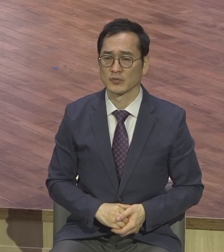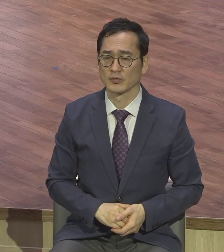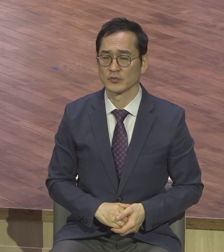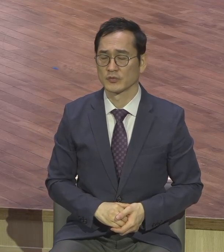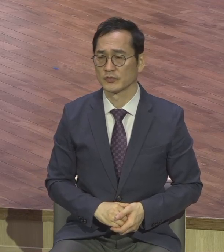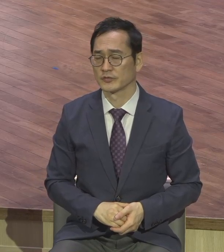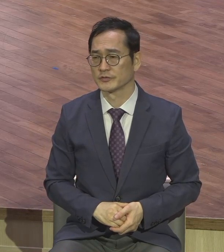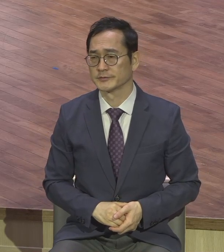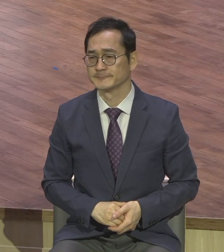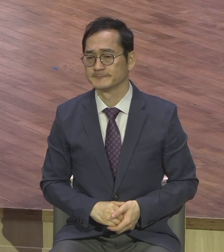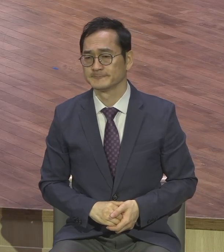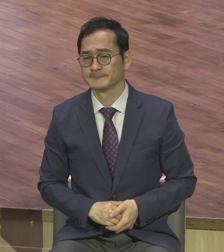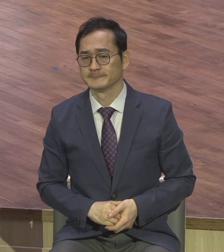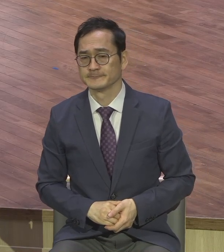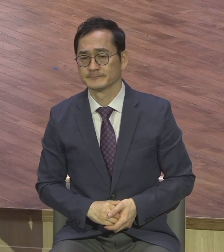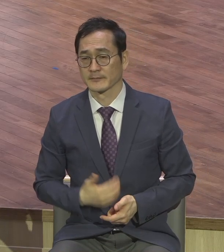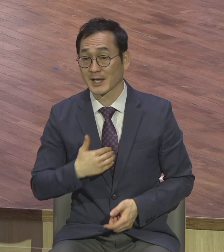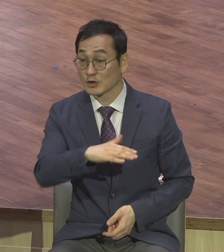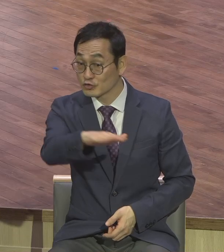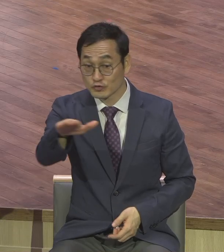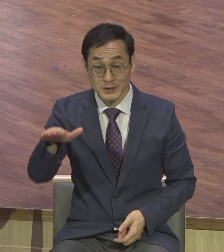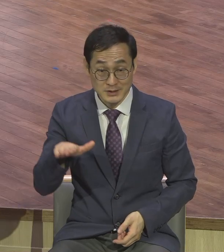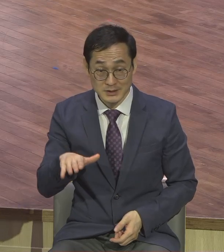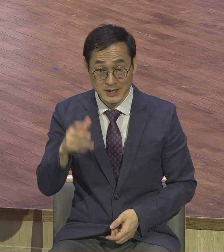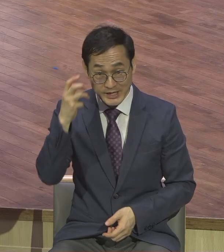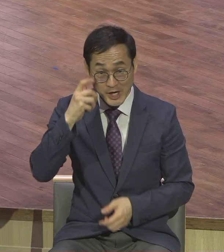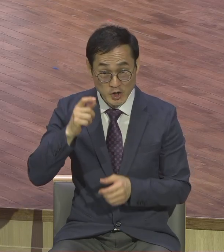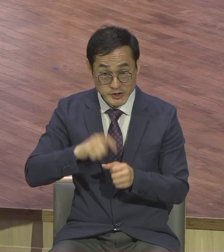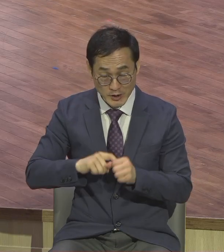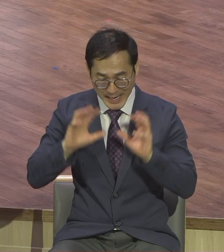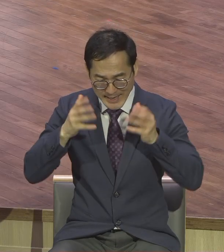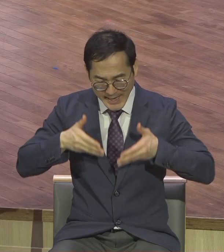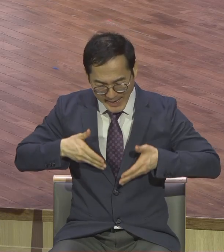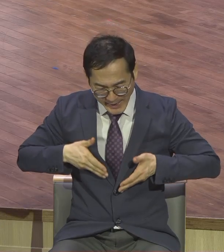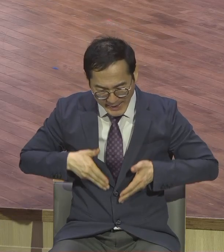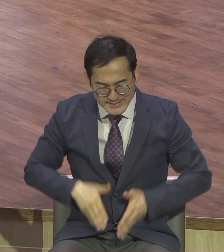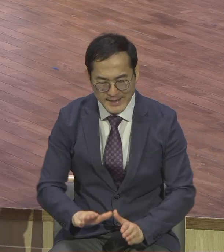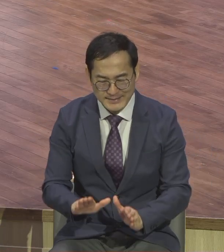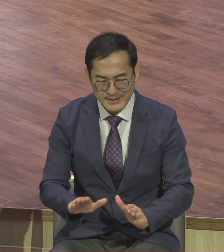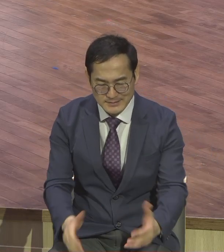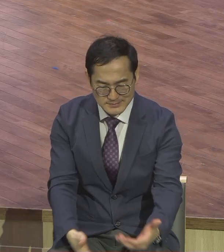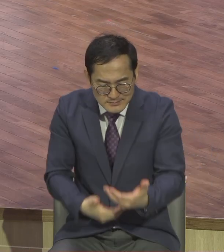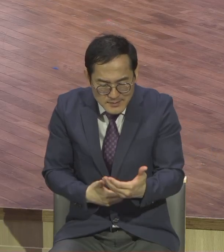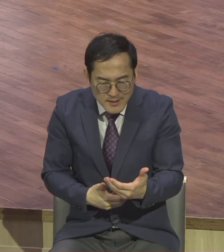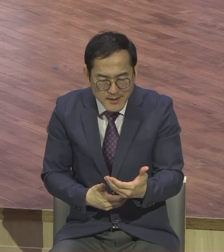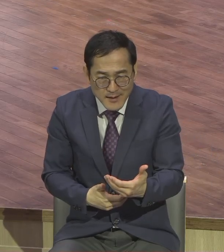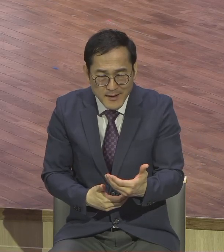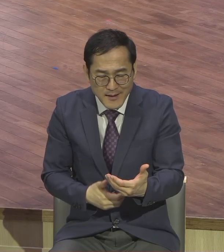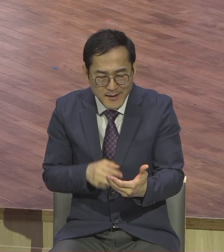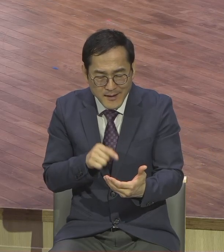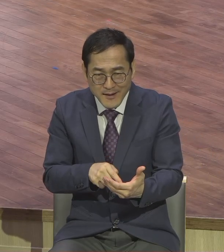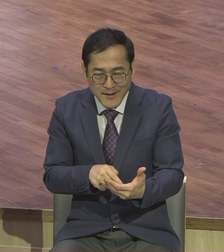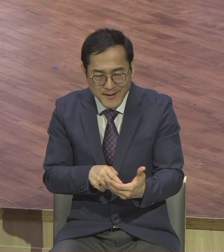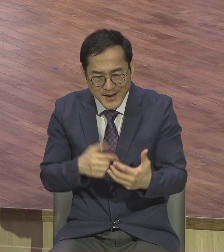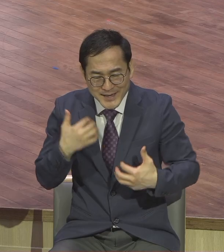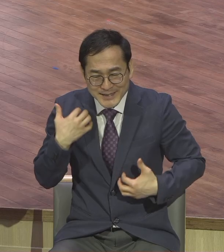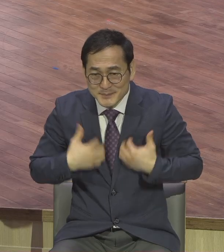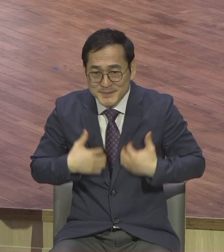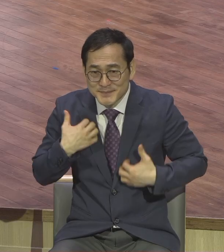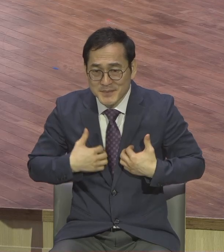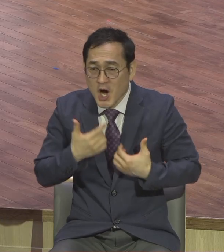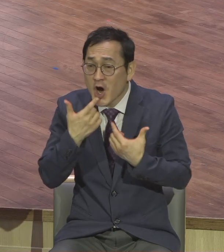다시금 영적 이 해산의 기쁨을 맛보는 삶을 살 수 있기